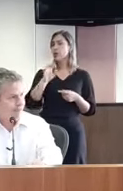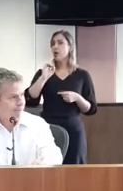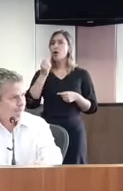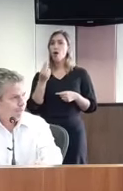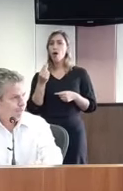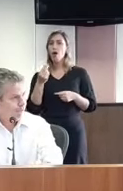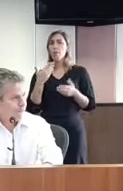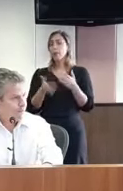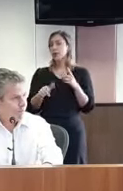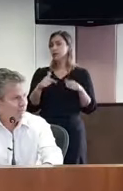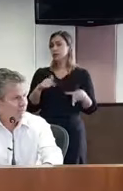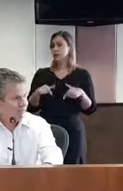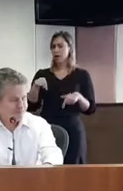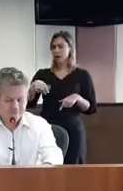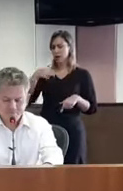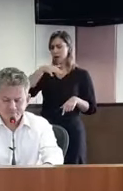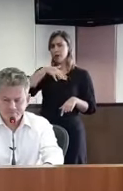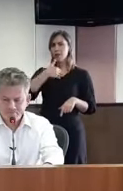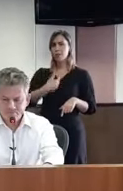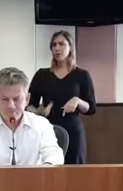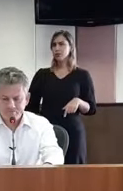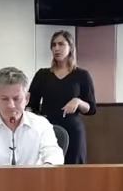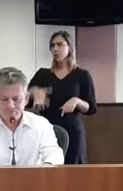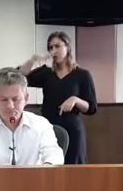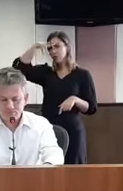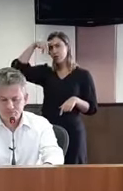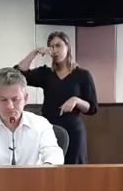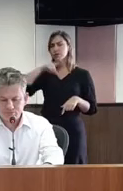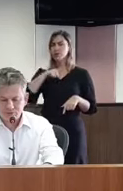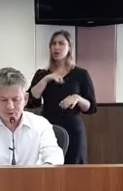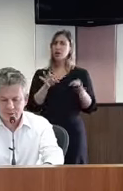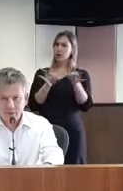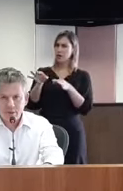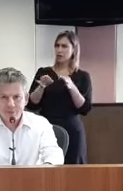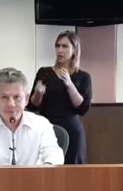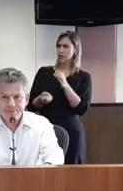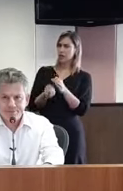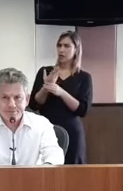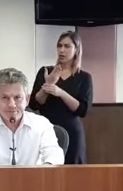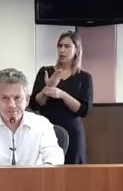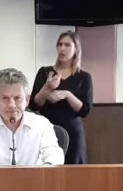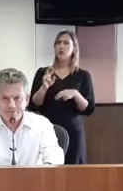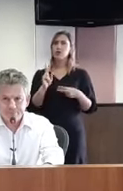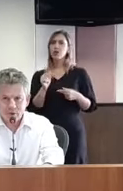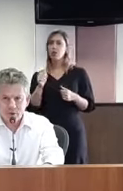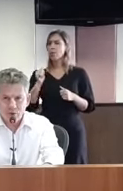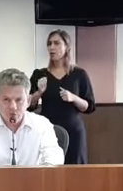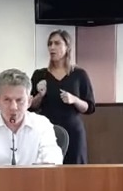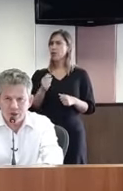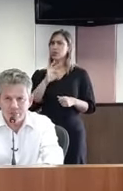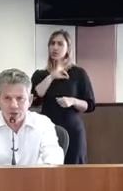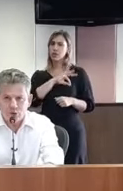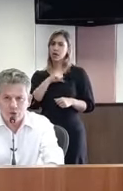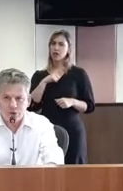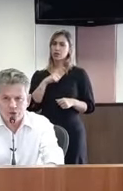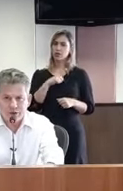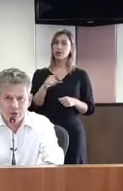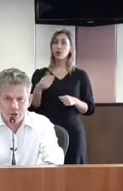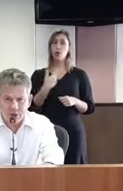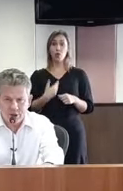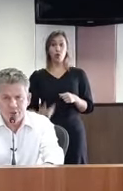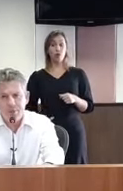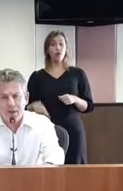ao coronavírus. Para Mato Grosso, o governo tem algum plano ou proposta de criação de alguma bolsa para esse tipo de profissional? O governo do Estado de Mato Grosso